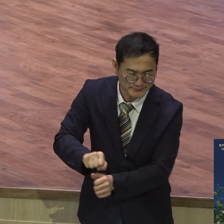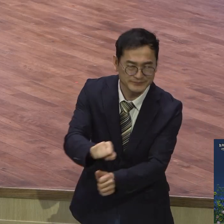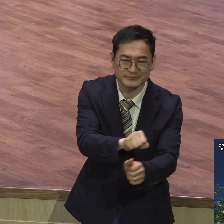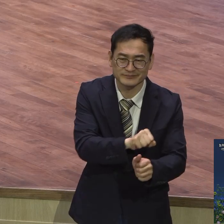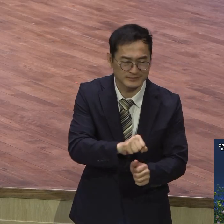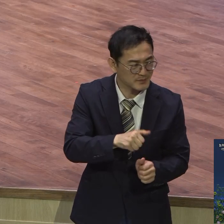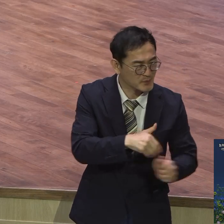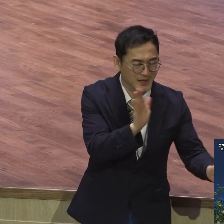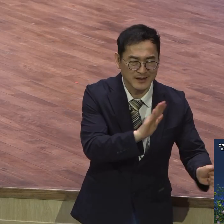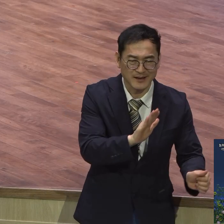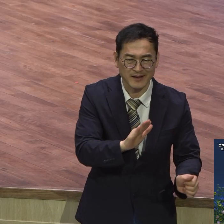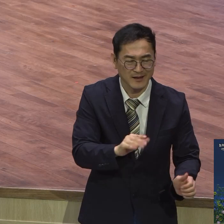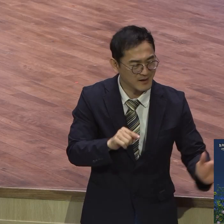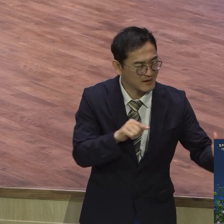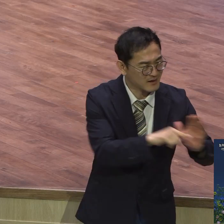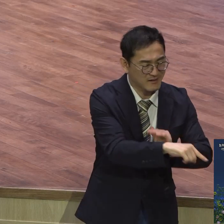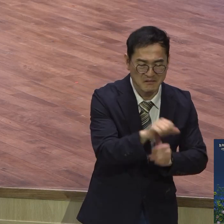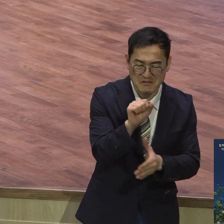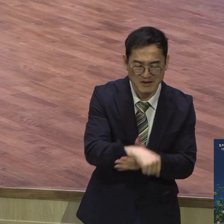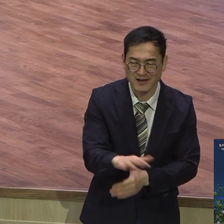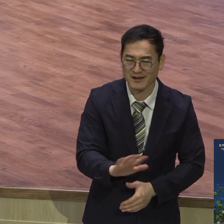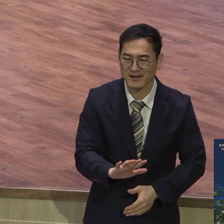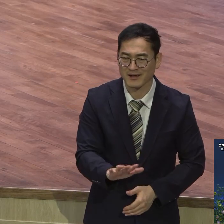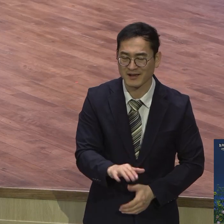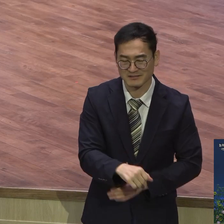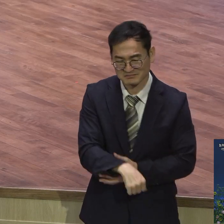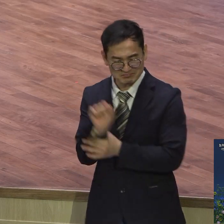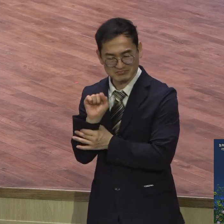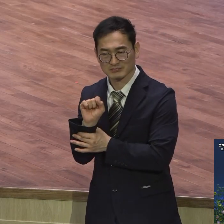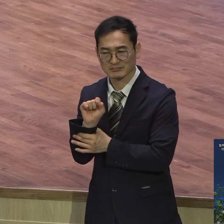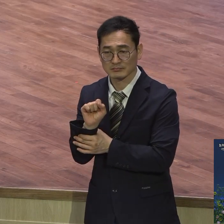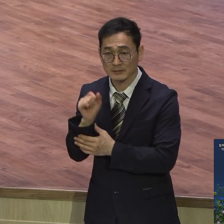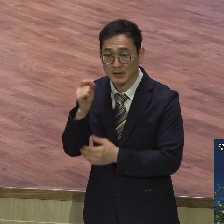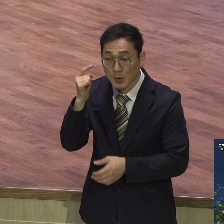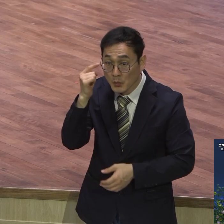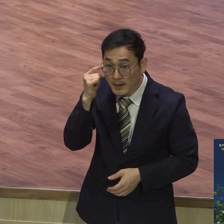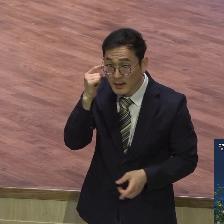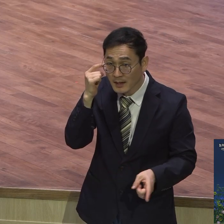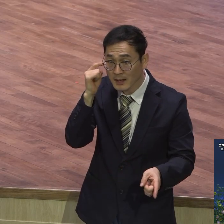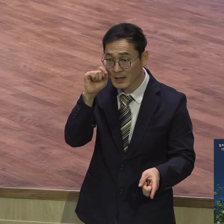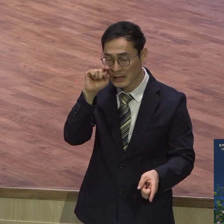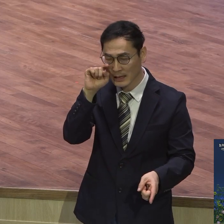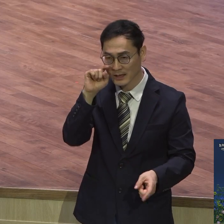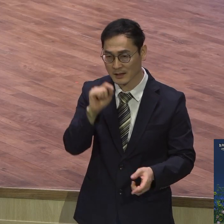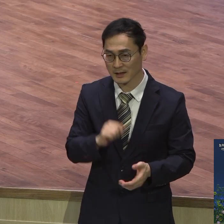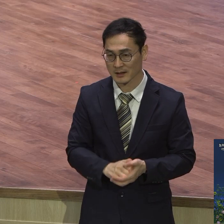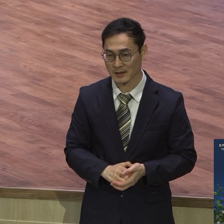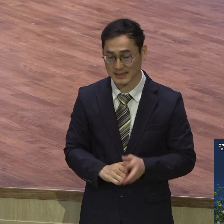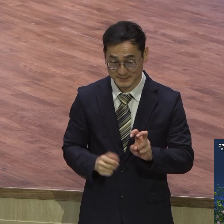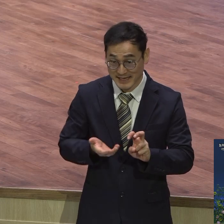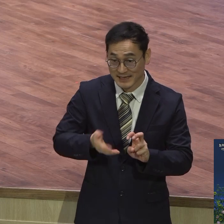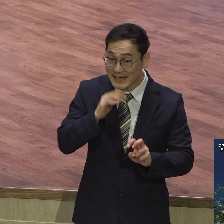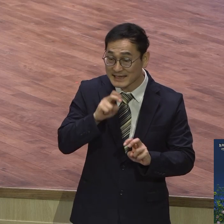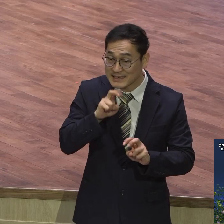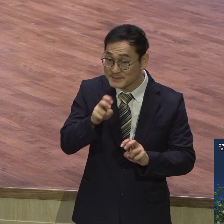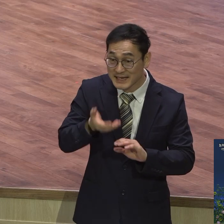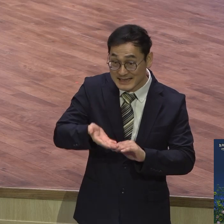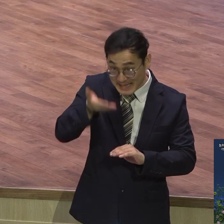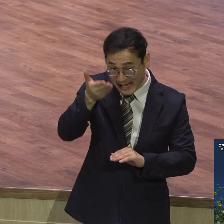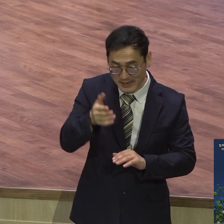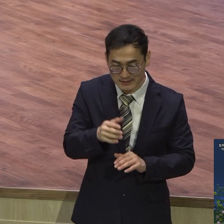왜 이런 비극을 맞아야 되느냐 오늘 본문 통해서 교훈을 받아야 됩니다. 여러분이